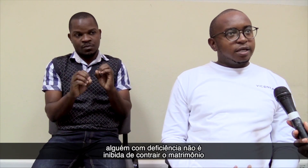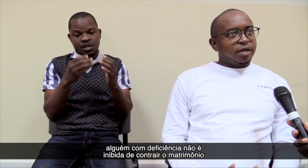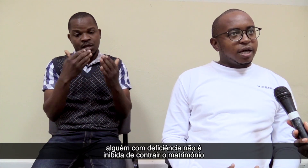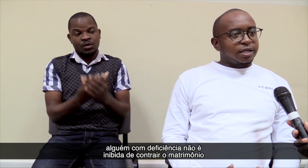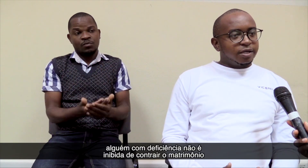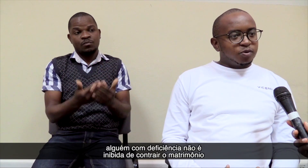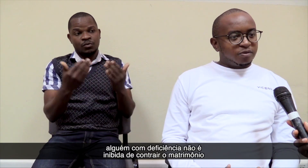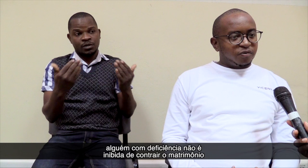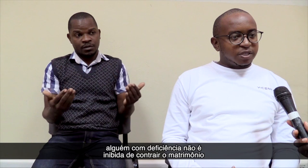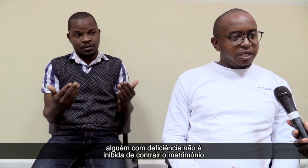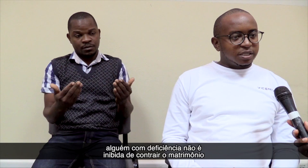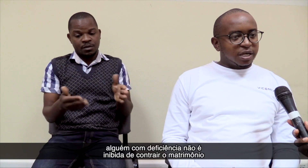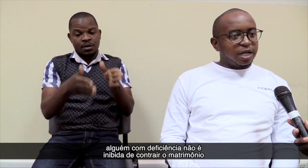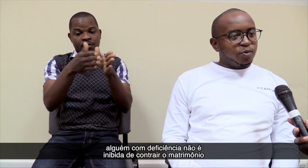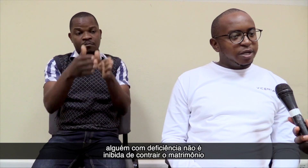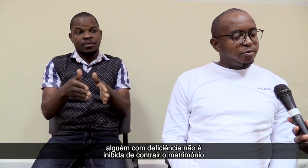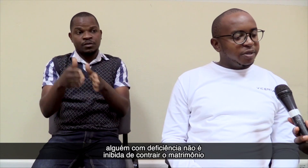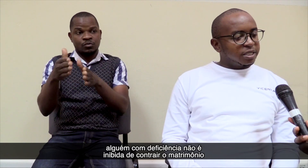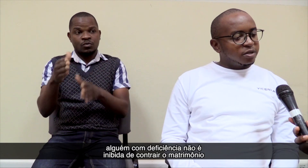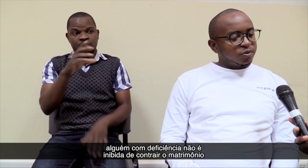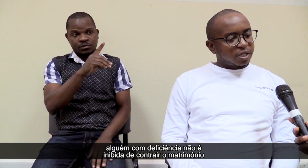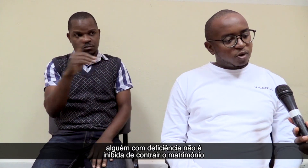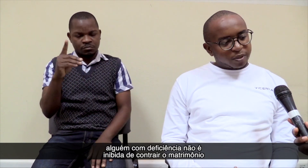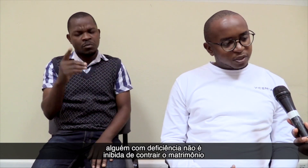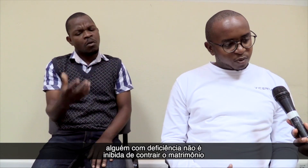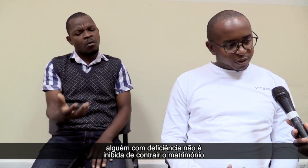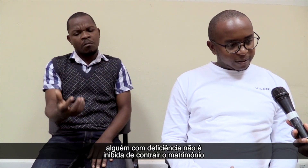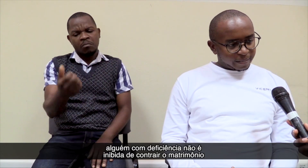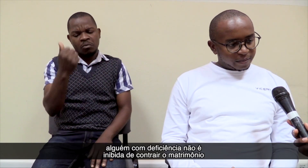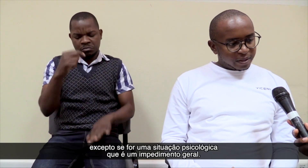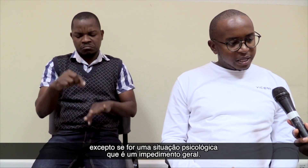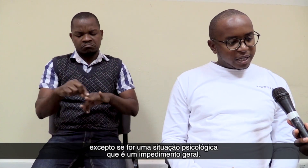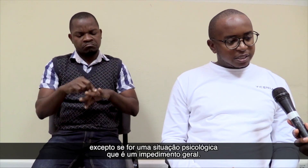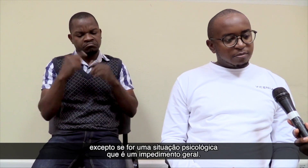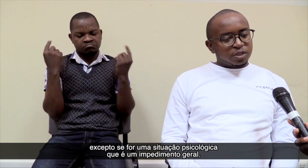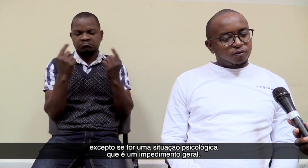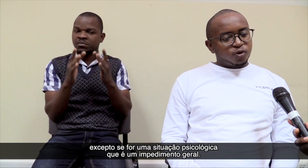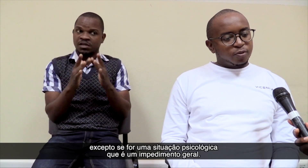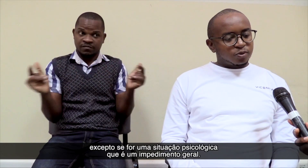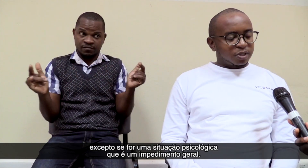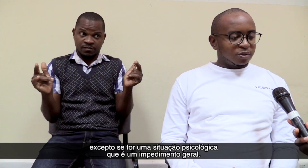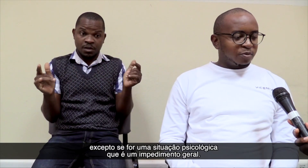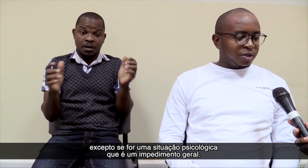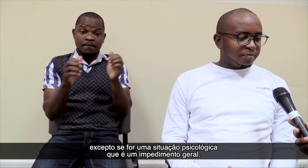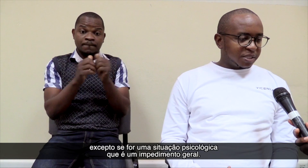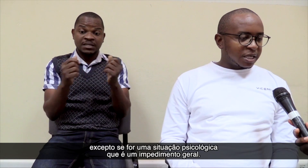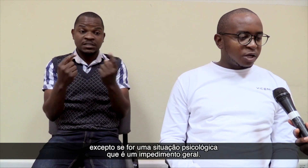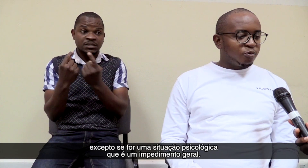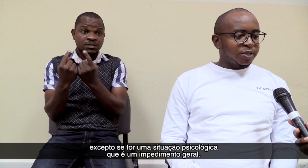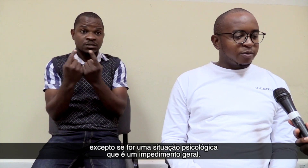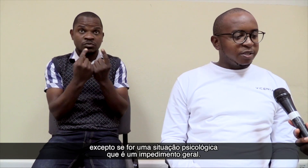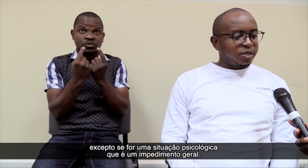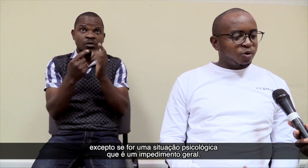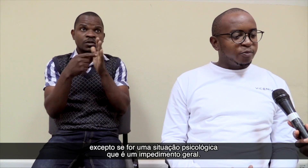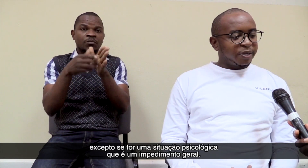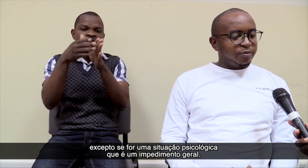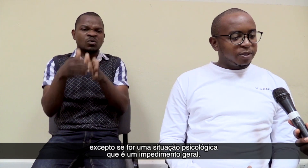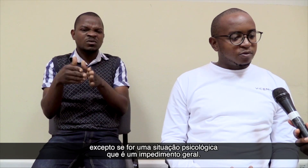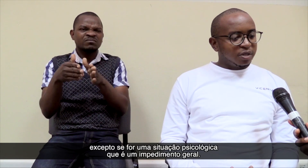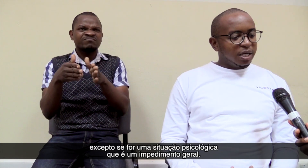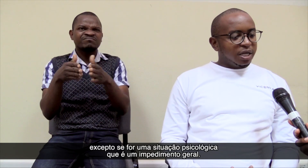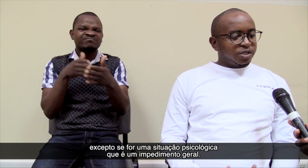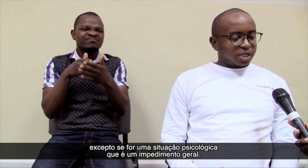a uma penalização ao menor que tenha, ou ao maior que tenha praticado esse crime, porque ele que tem um discernimento da causa que